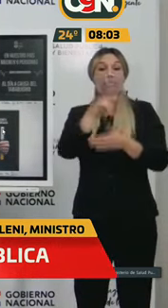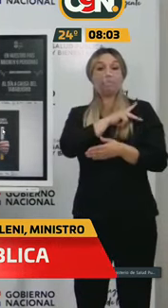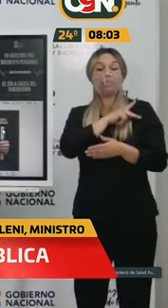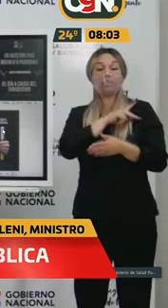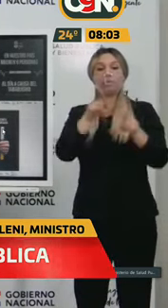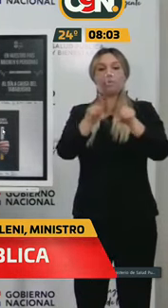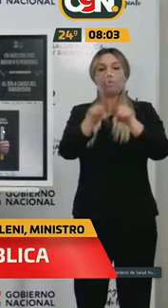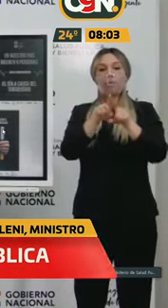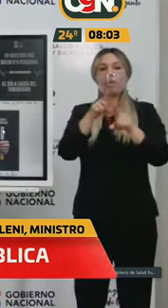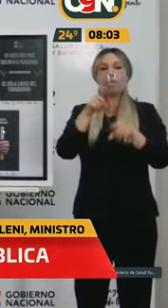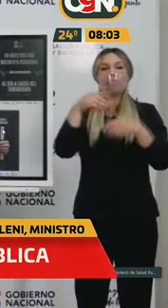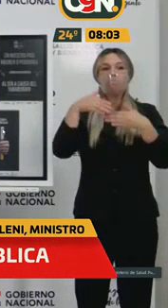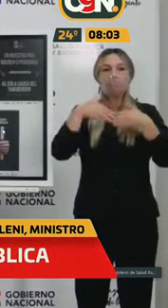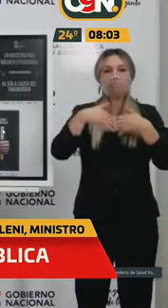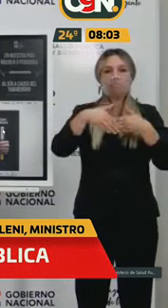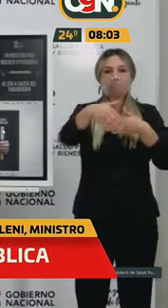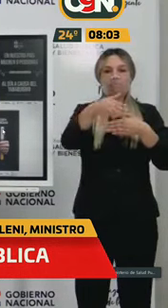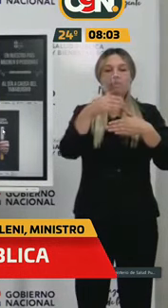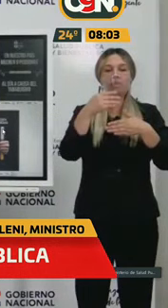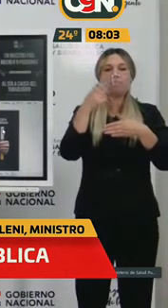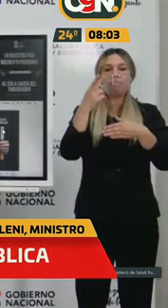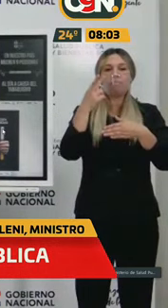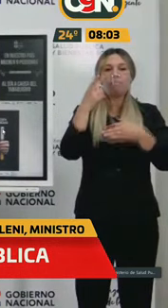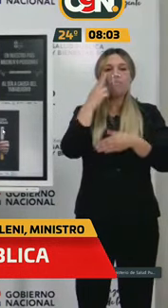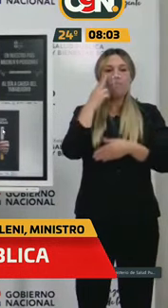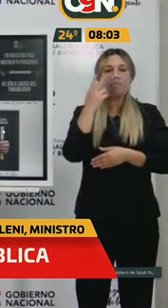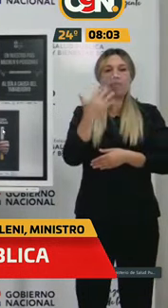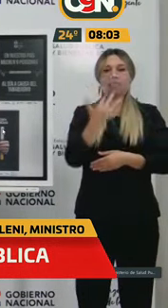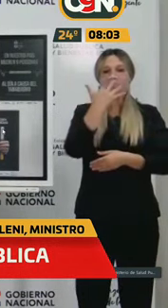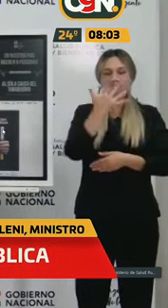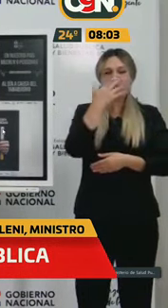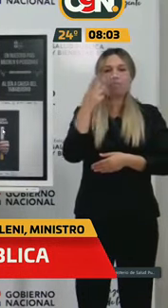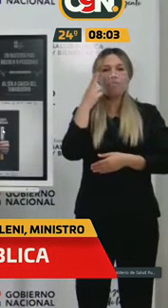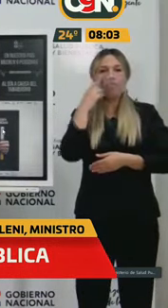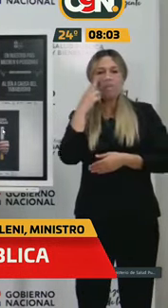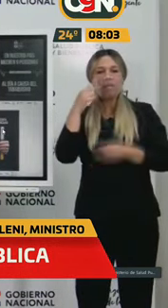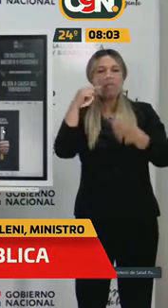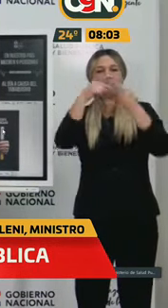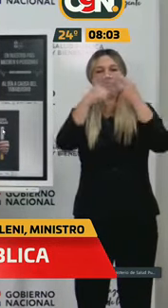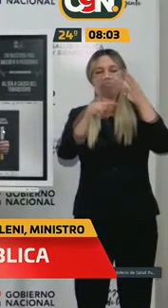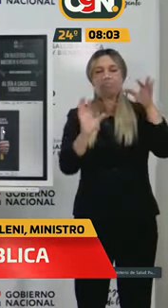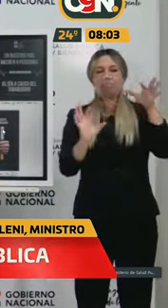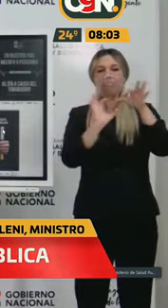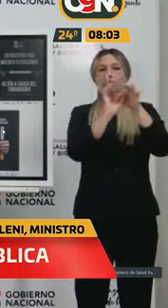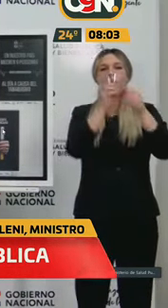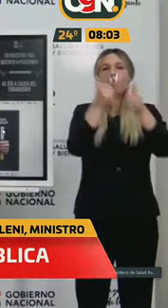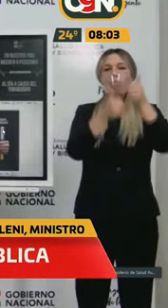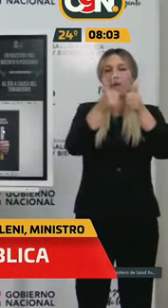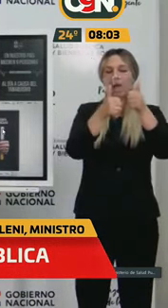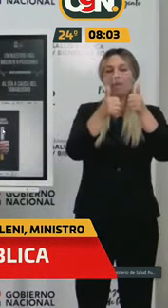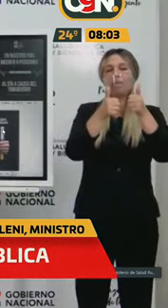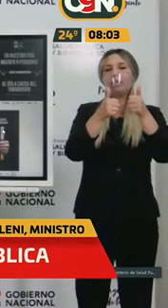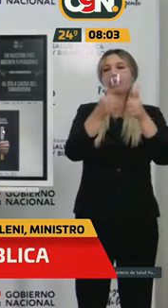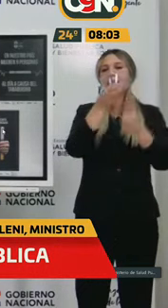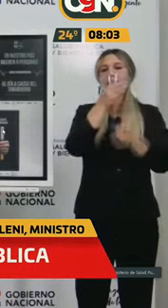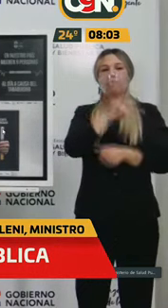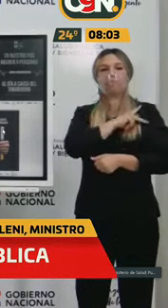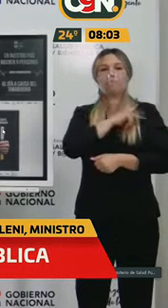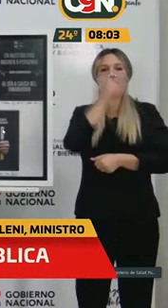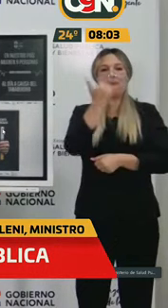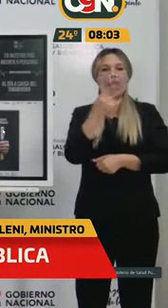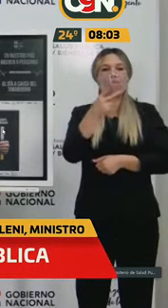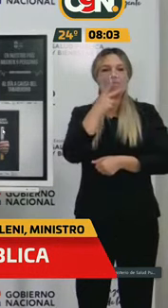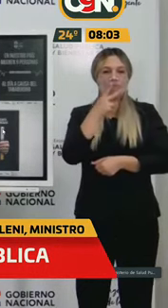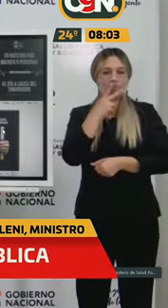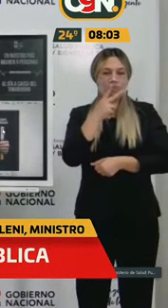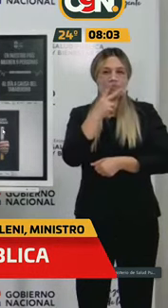en inválidas desde el punto de vista respiratorio está muy asociada al tabaco y hace que las personas no puedan